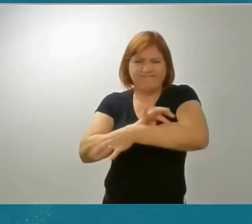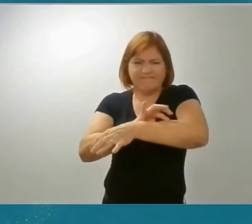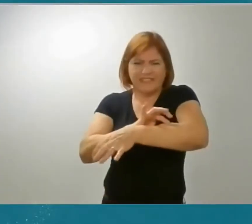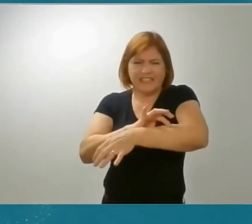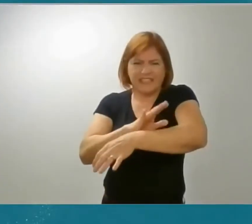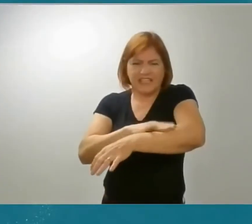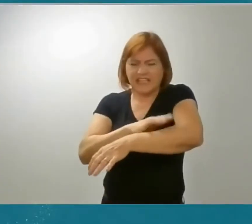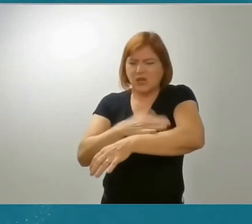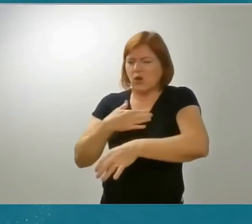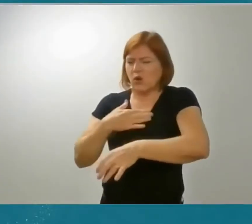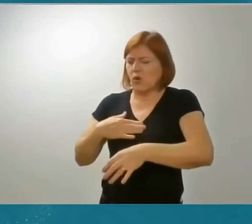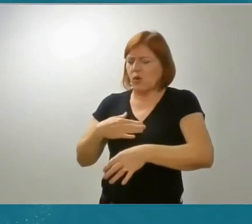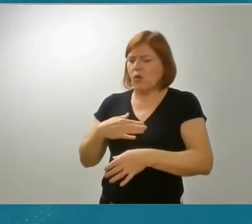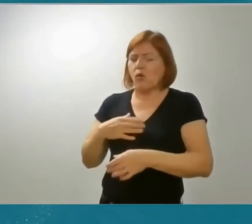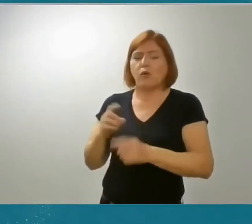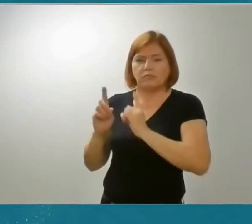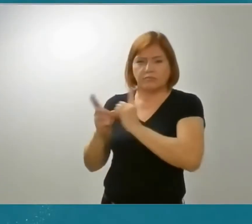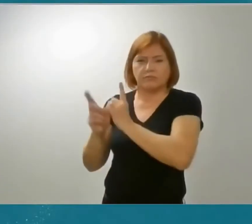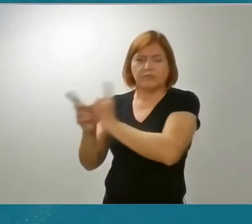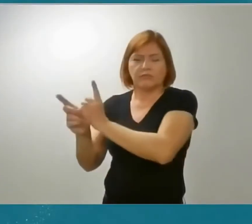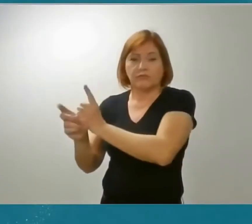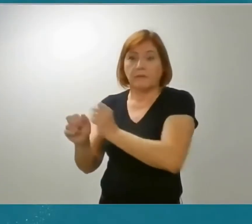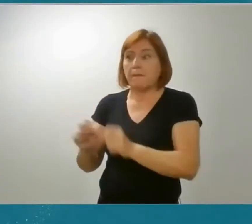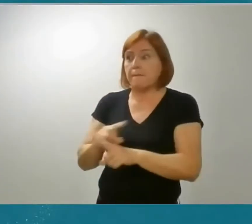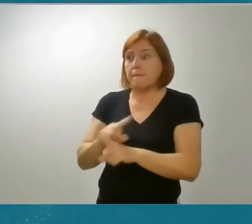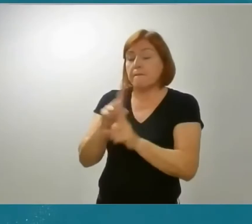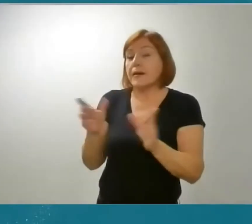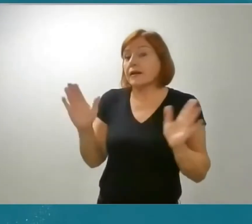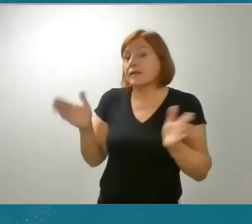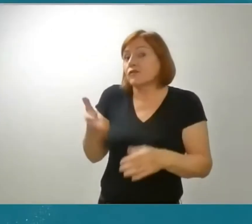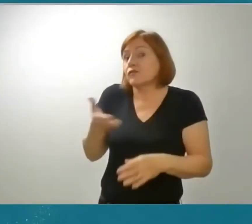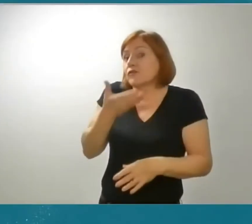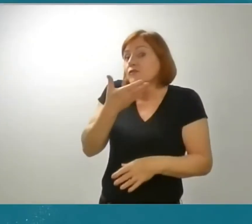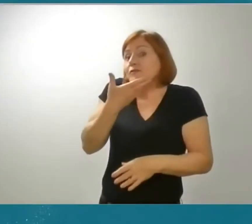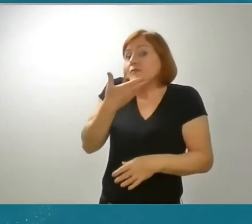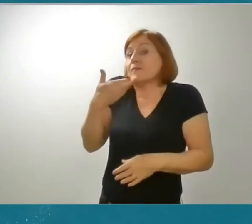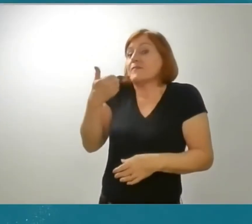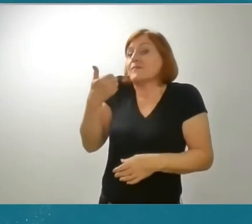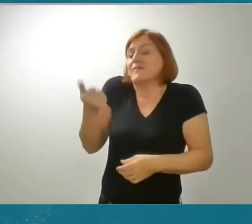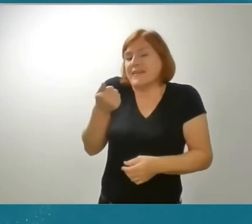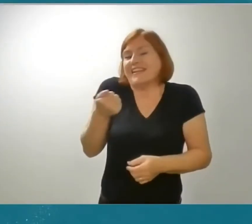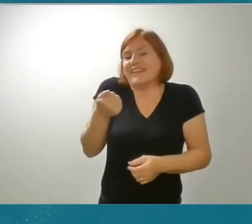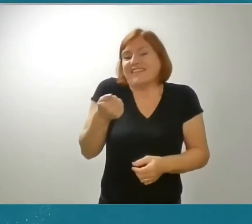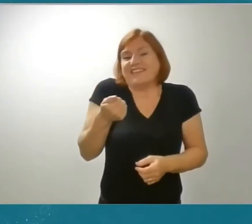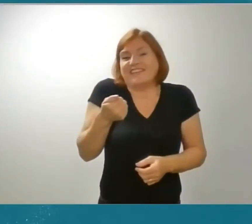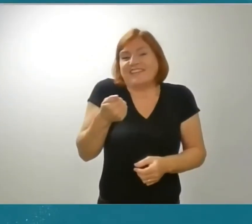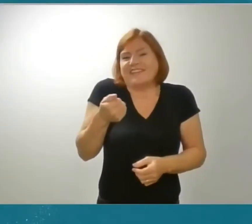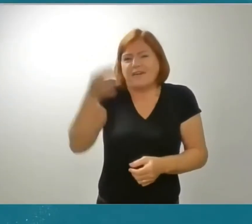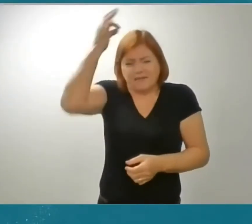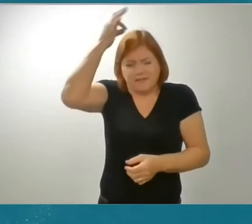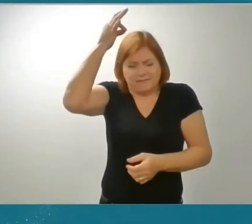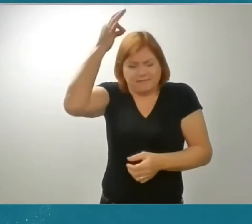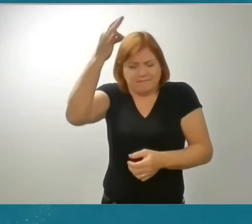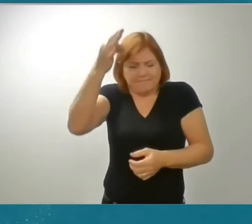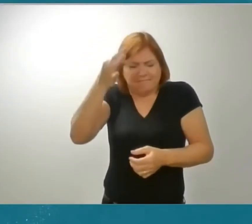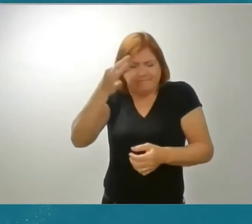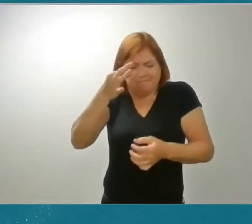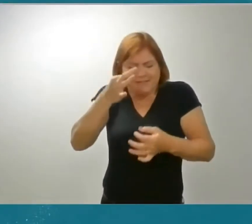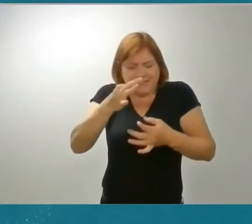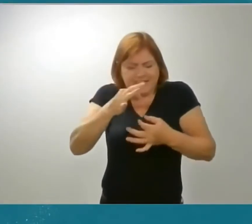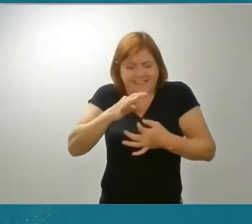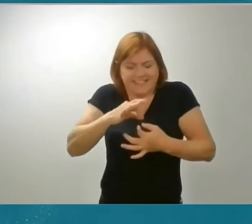sairá daquele, né, daquele que nele crê. Ele estará para sempre conosco. Não vos